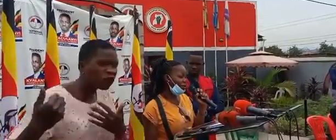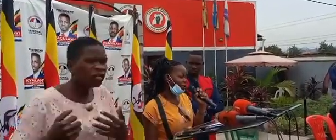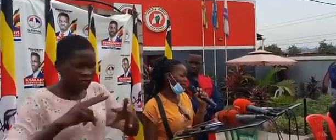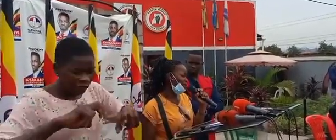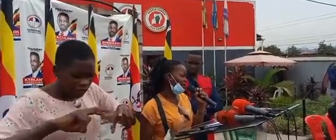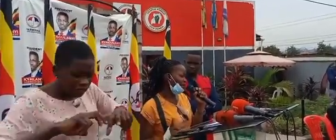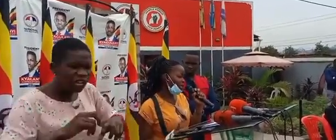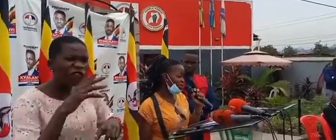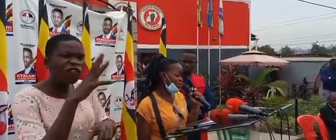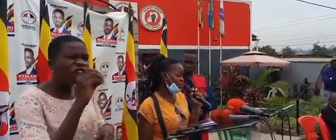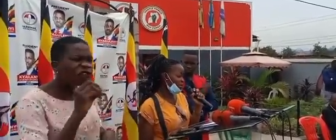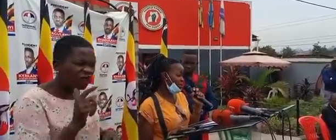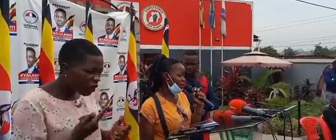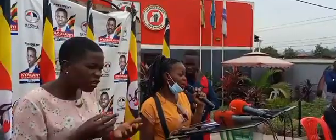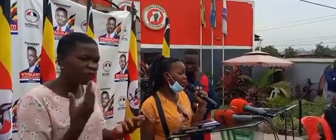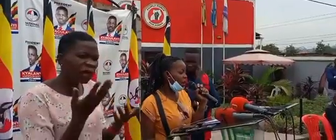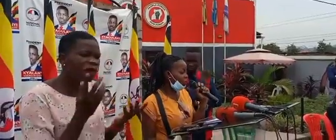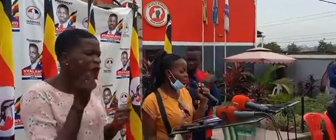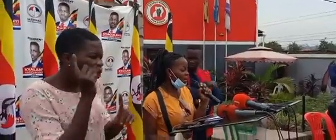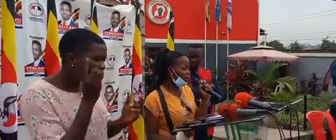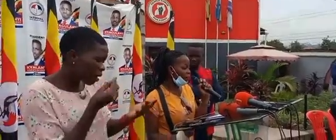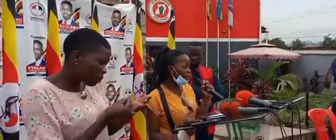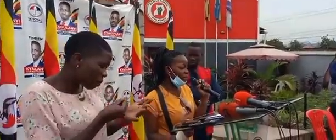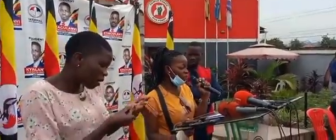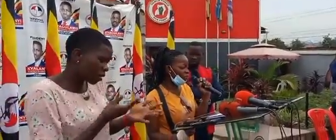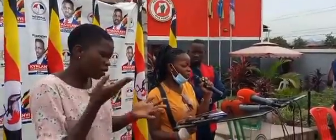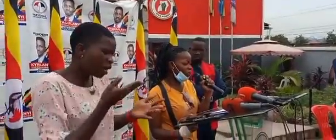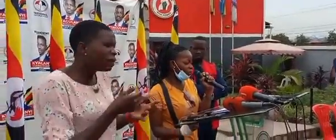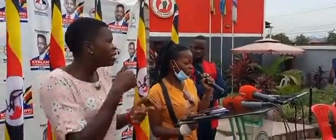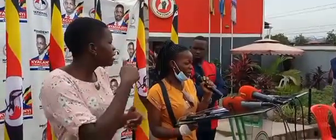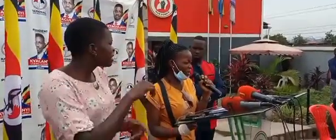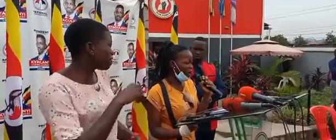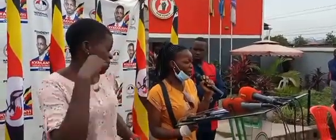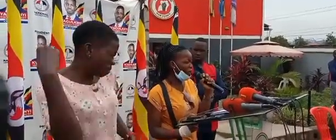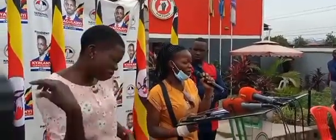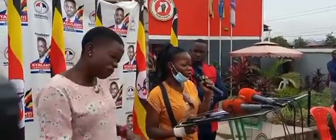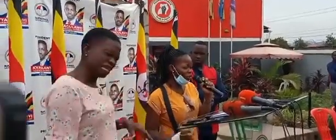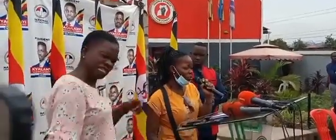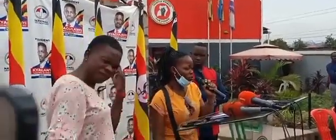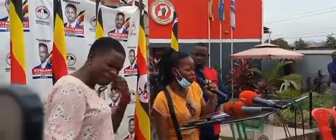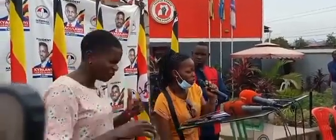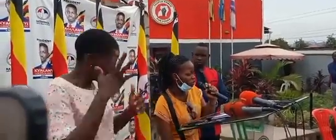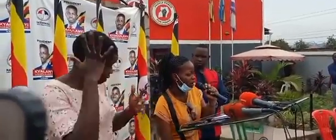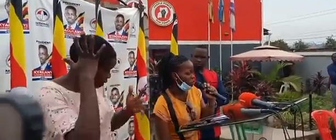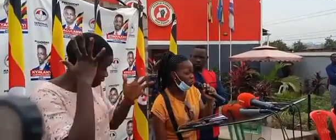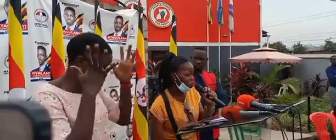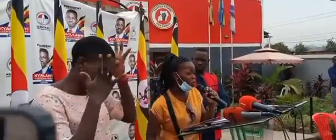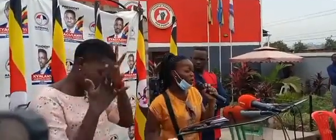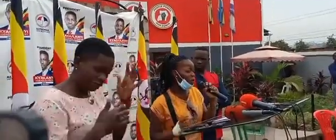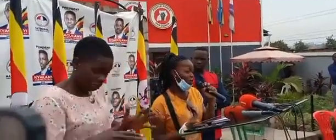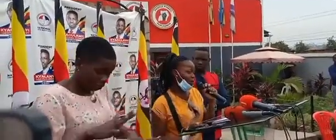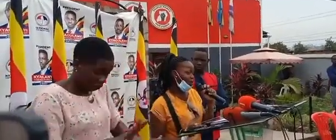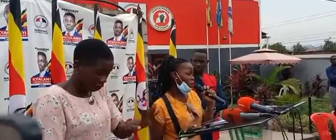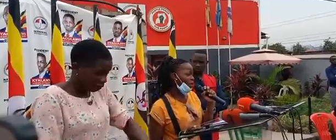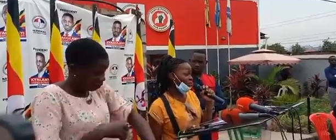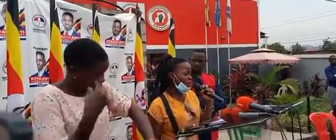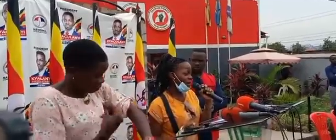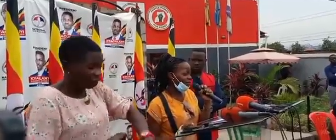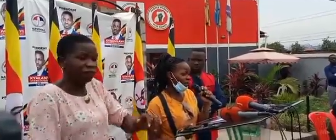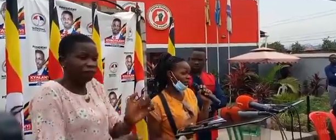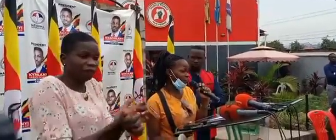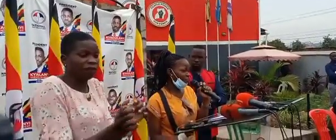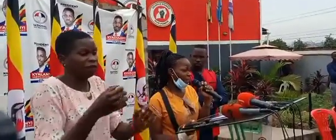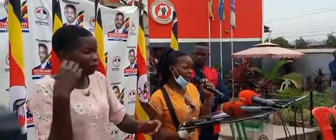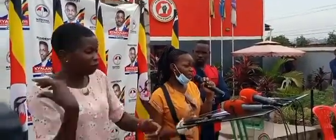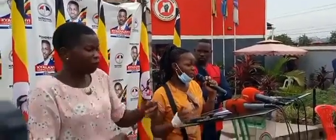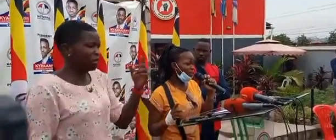bakeberemu ezo sente nga temuli ne bankuba ne bankwa batyuni mu mutwe ne bankwa batyuni kunoku magulu buli we